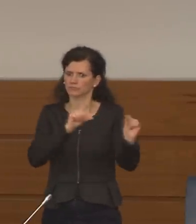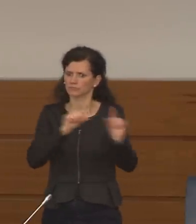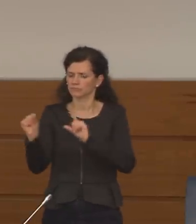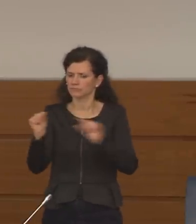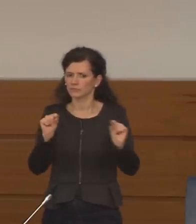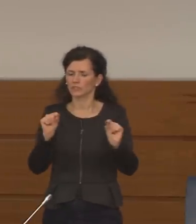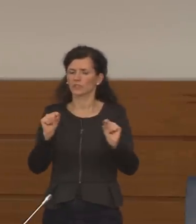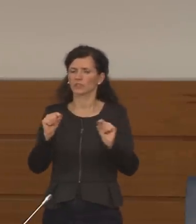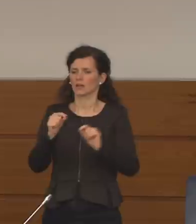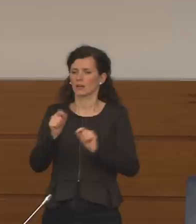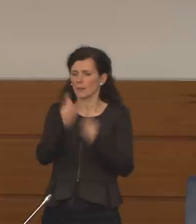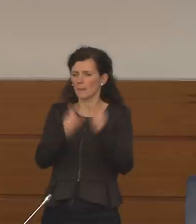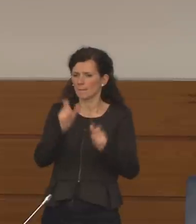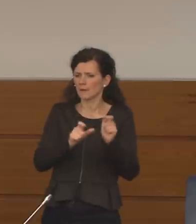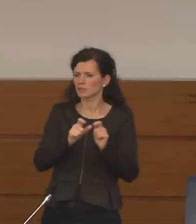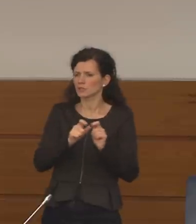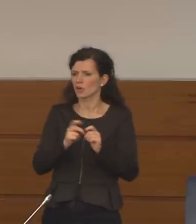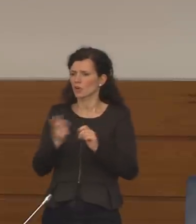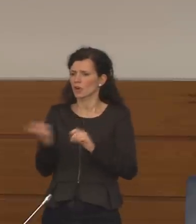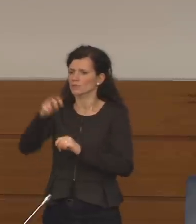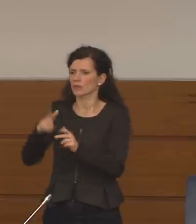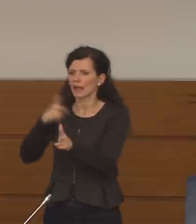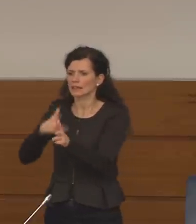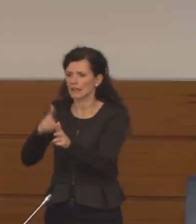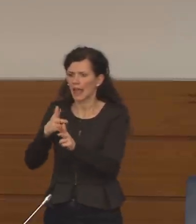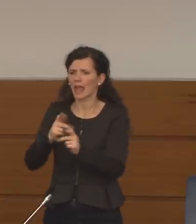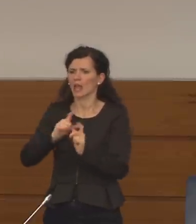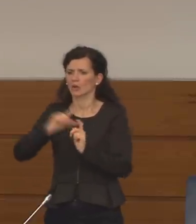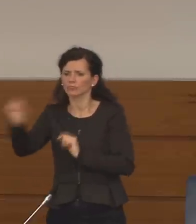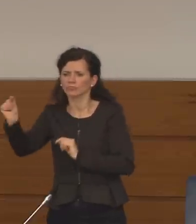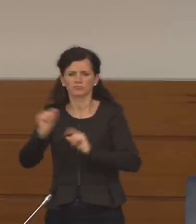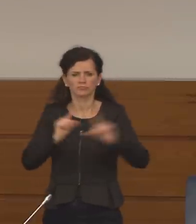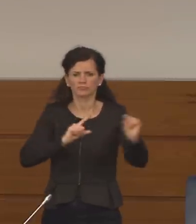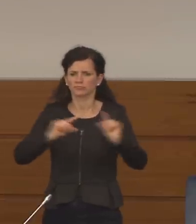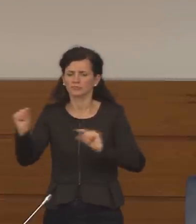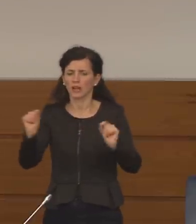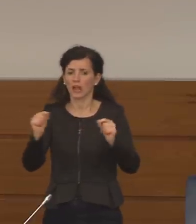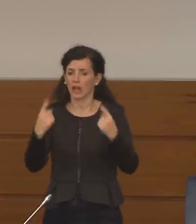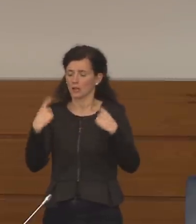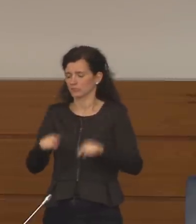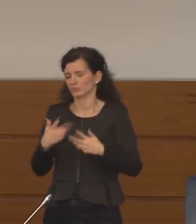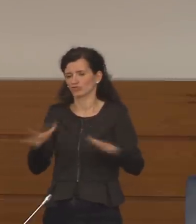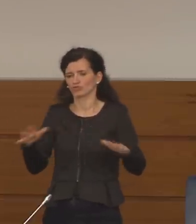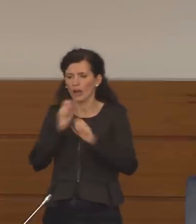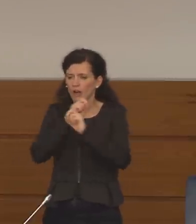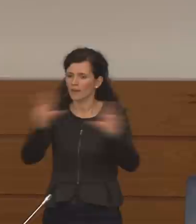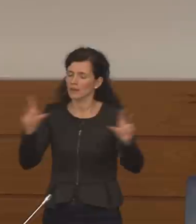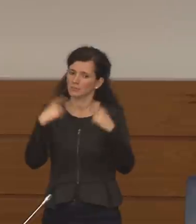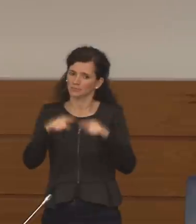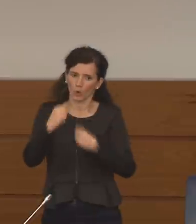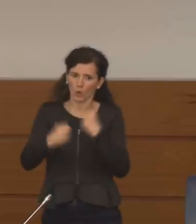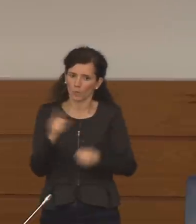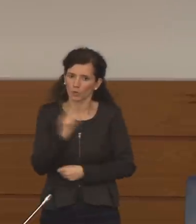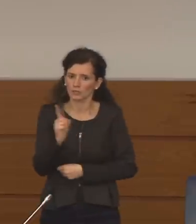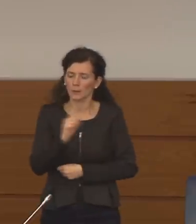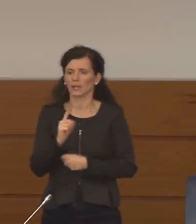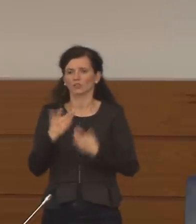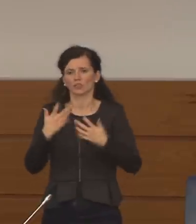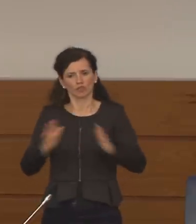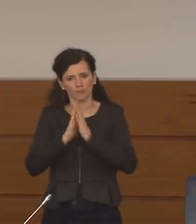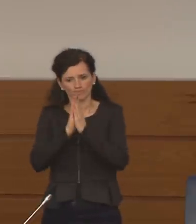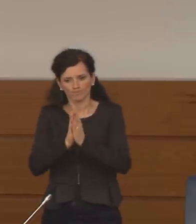che in massa all attestazione salita sul treno sia detto più volte che questo non deve essere fatto solo se sono state date numerose